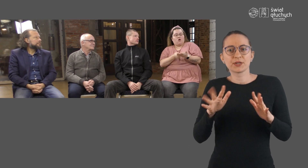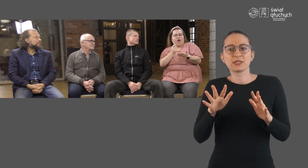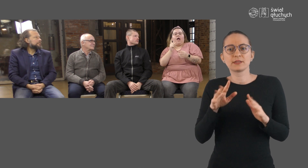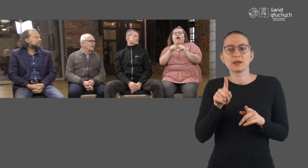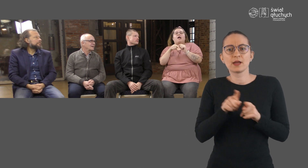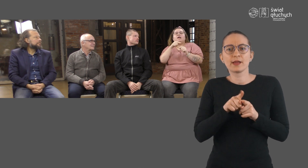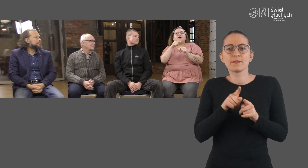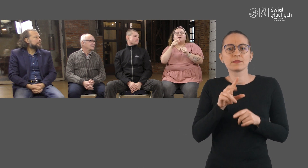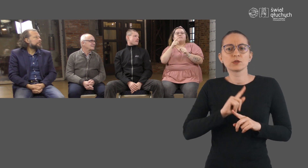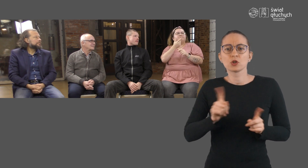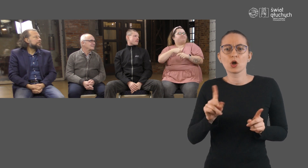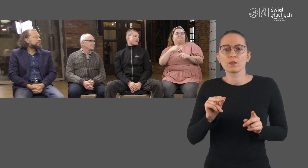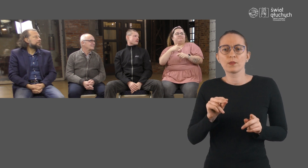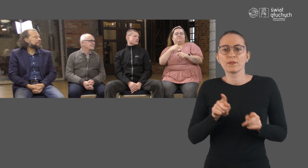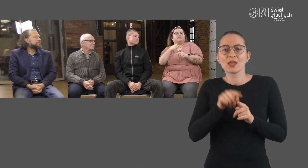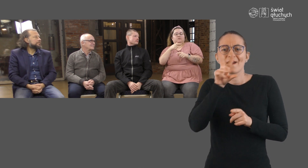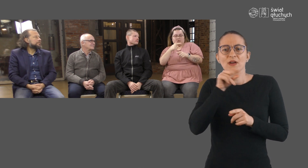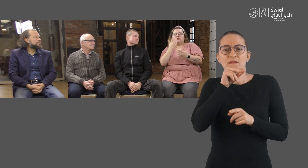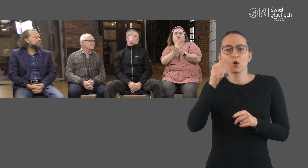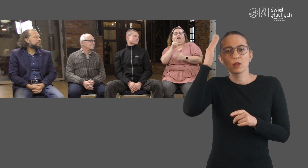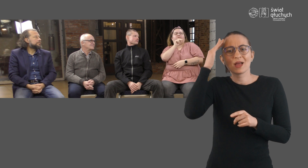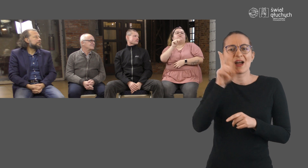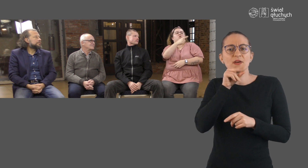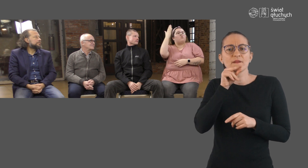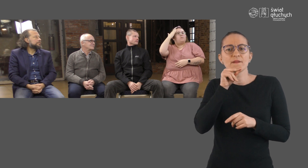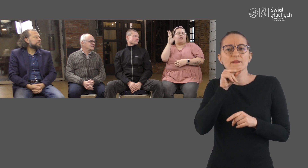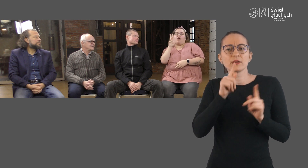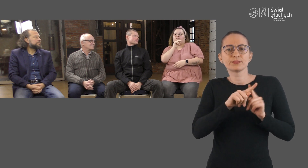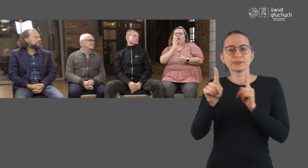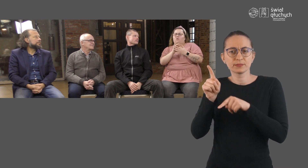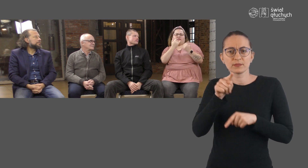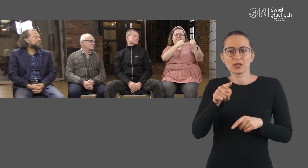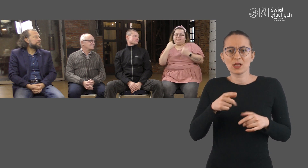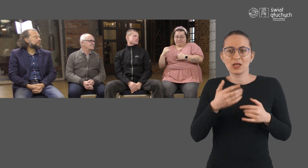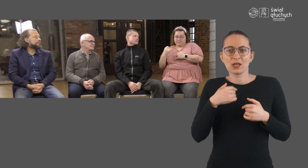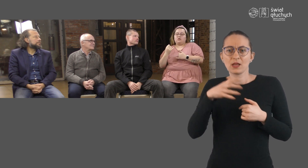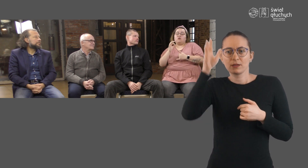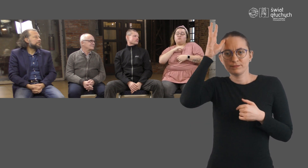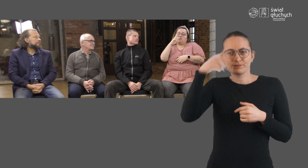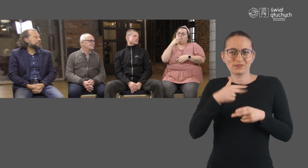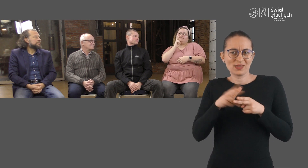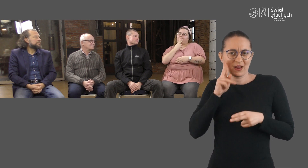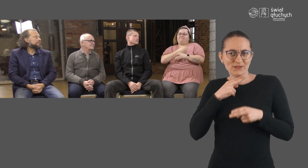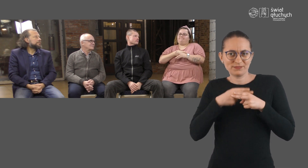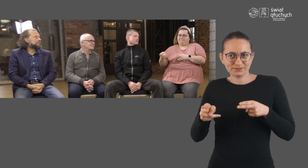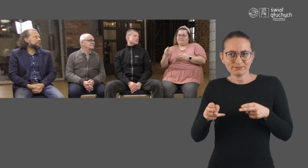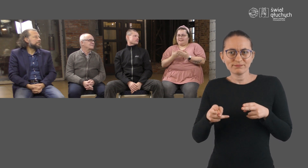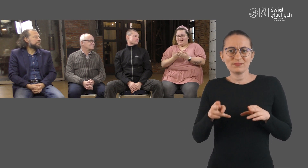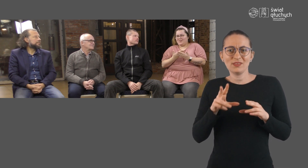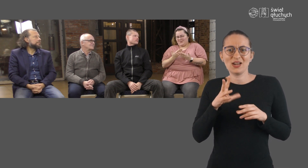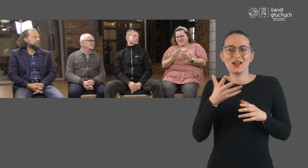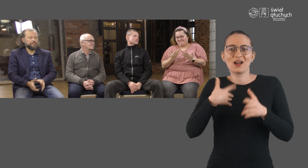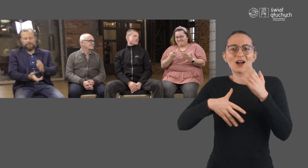Moja mama dostawała linijką, ale nie za bardzo, bo ona potrafiła jakby